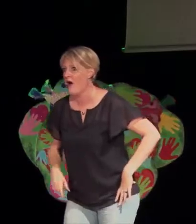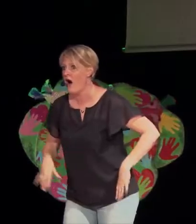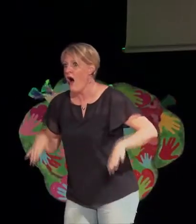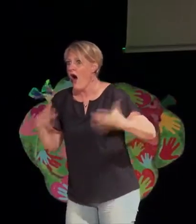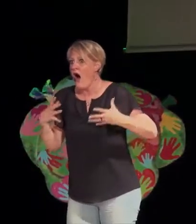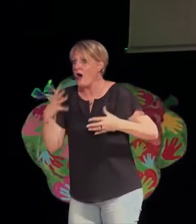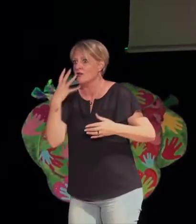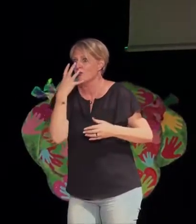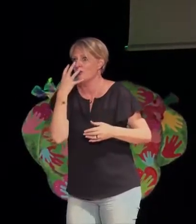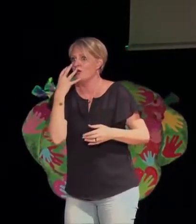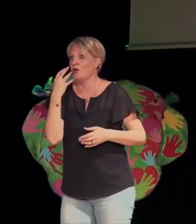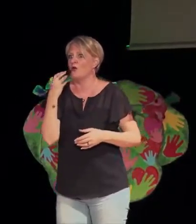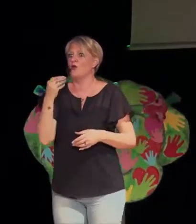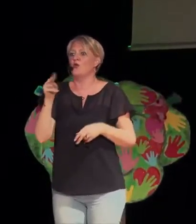Oh, c'est le